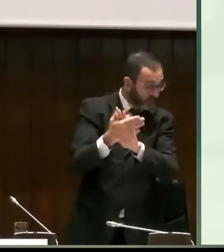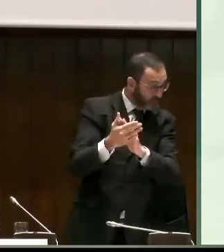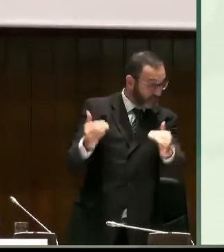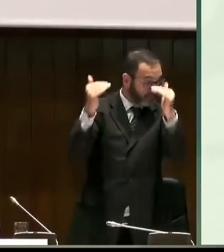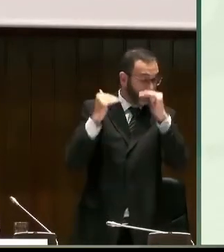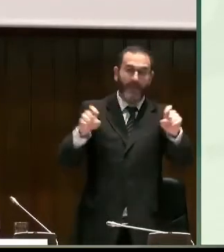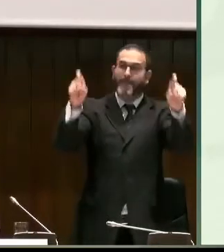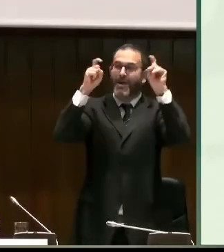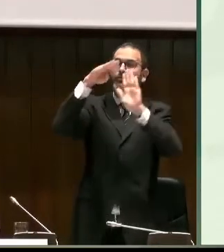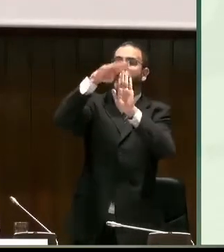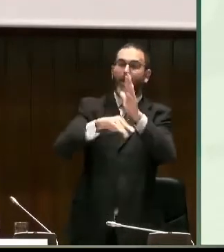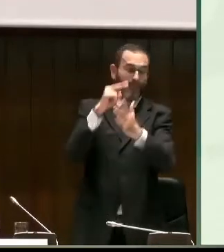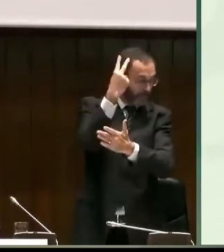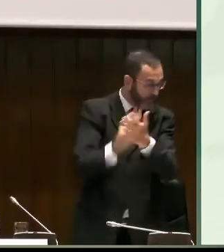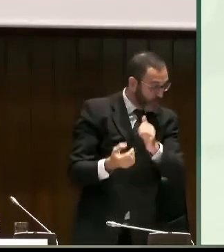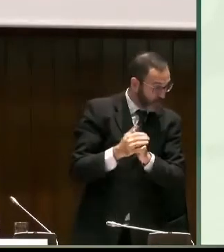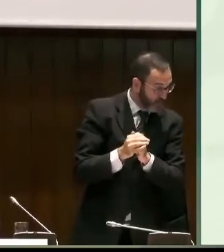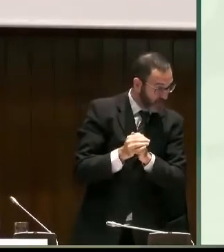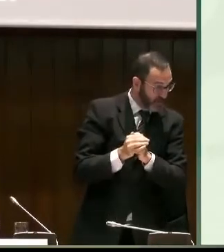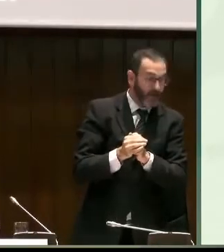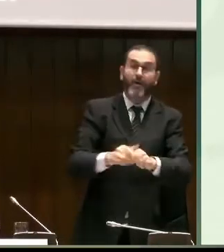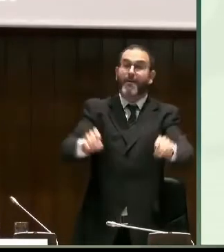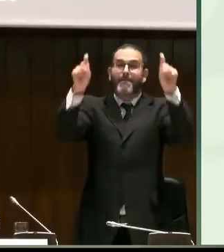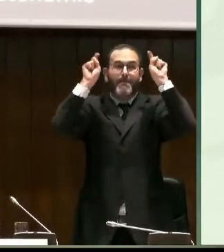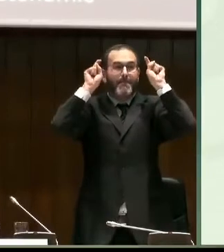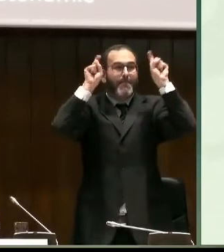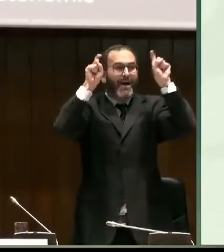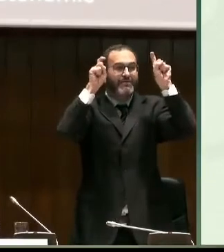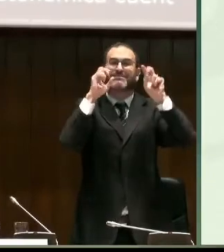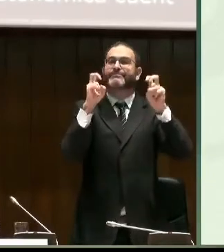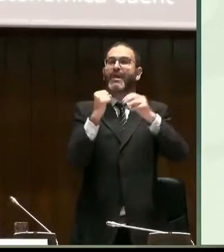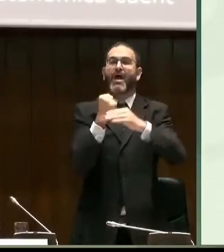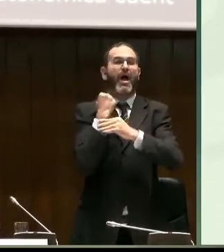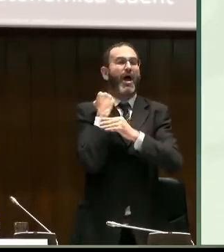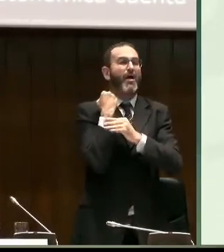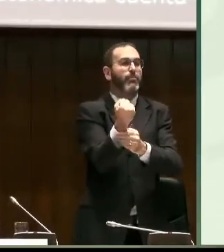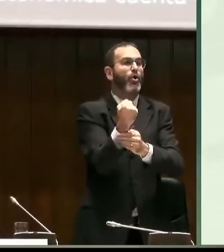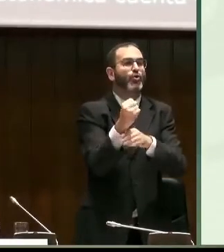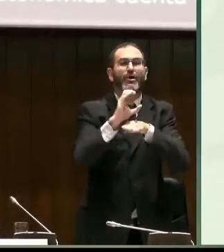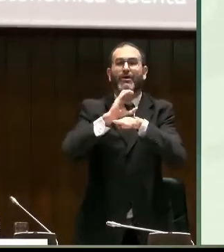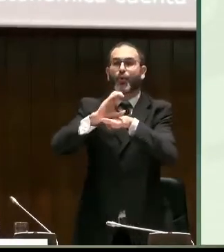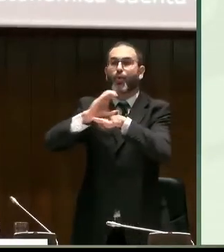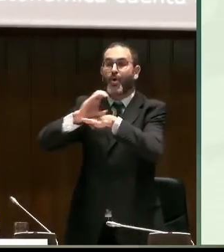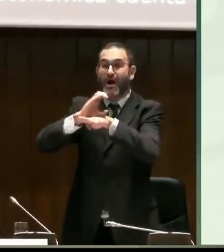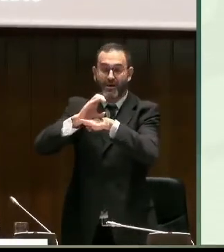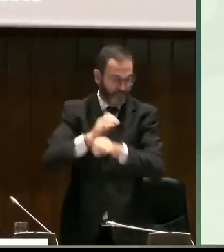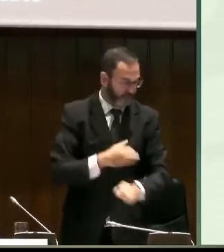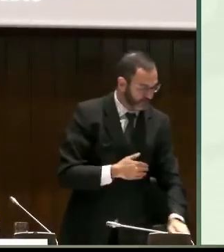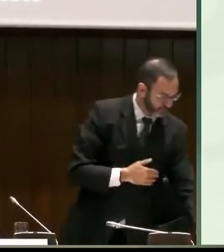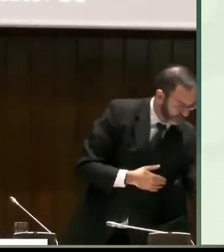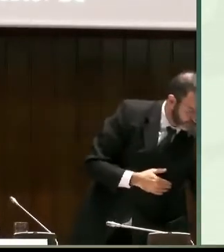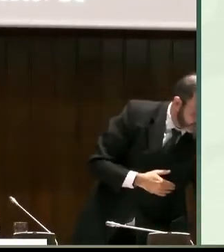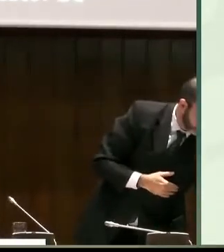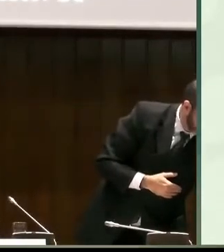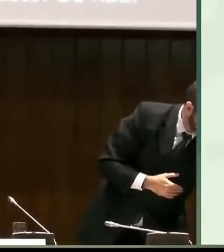y habla de diferentes perfiles profesionales, como maestros y maestras bilingües, maestros y maestras